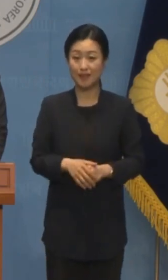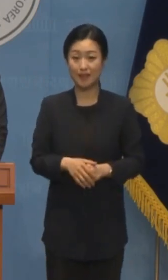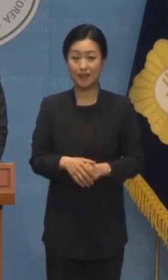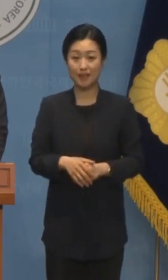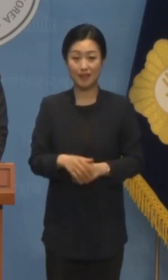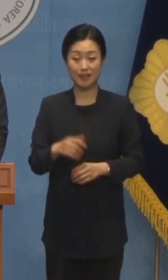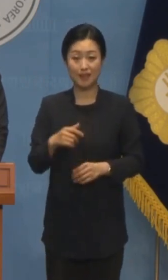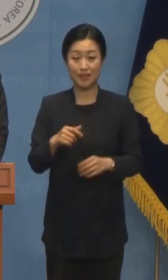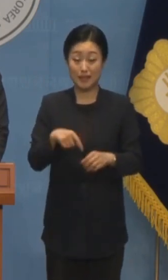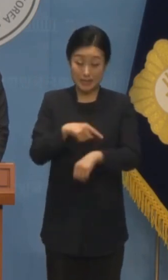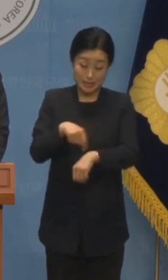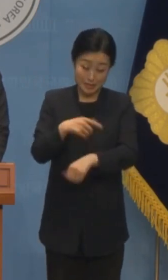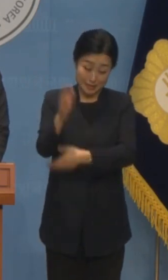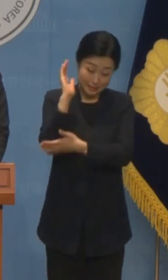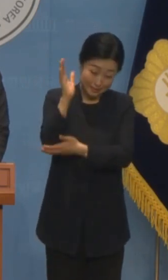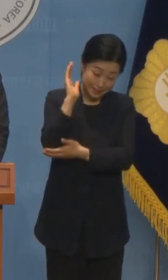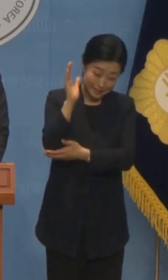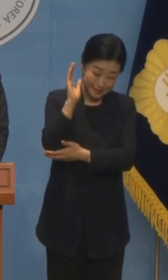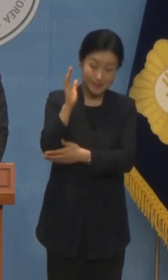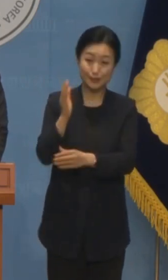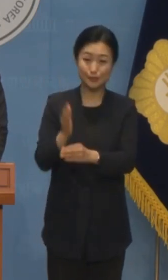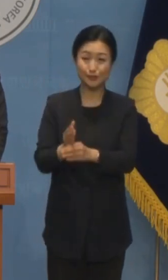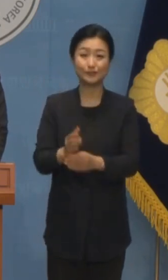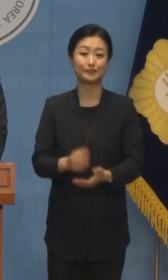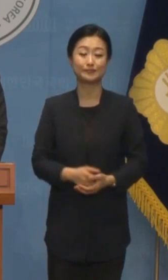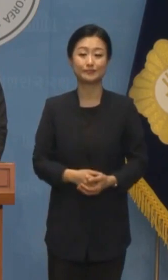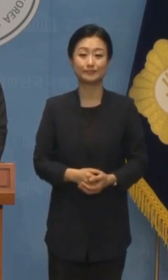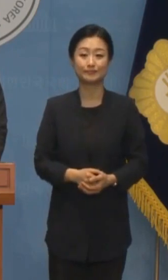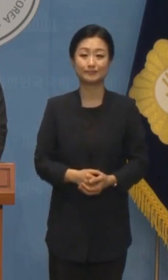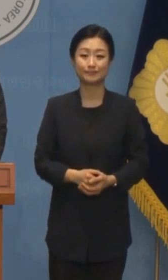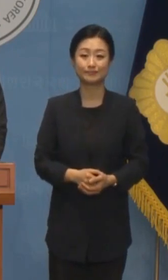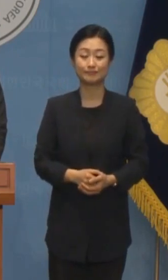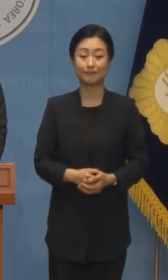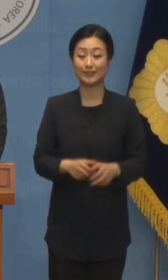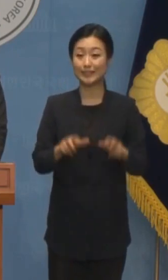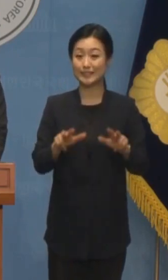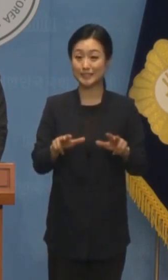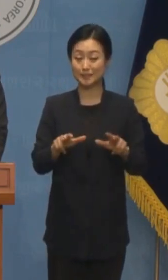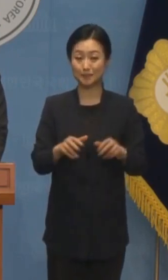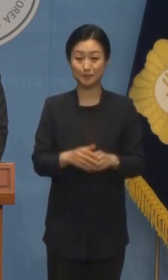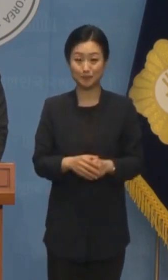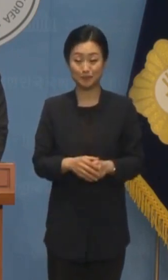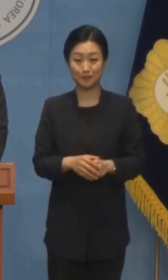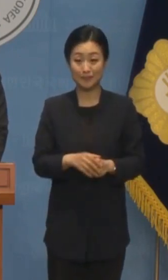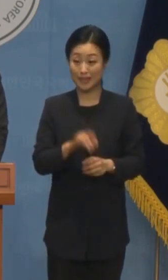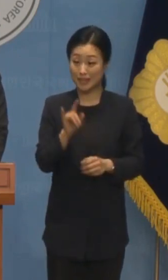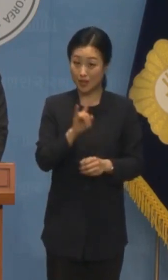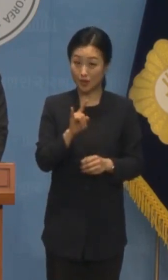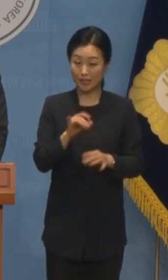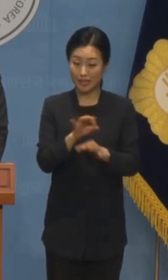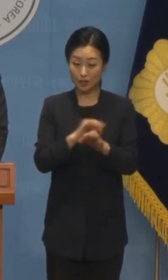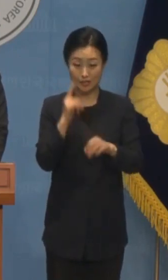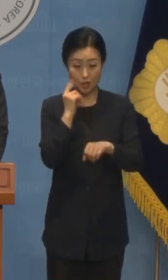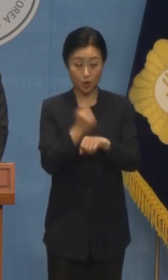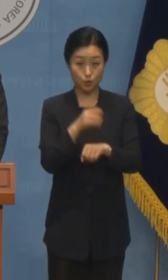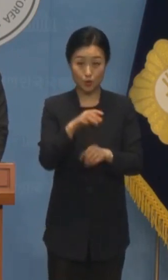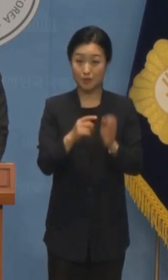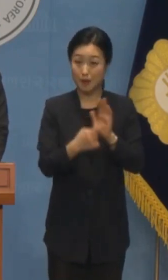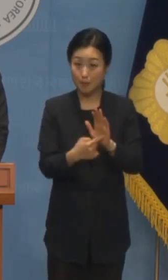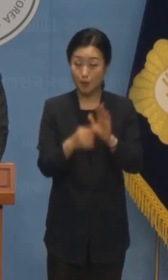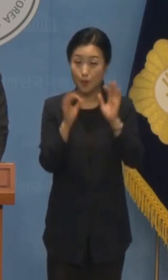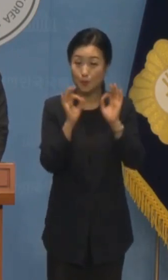무찌마 필리버스터를 강행했습니다 현대경제 연구원의 최근 발표에 따르면